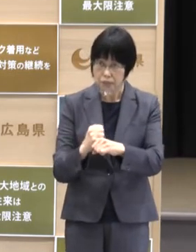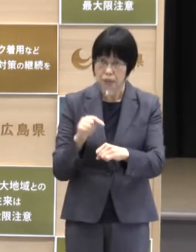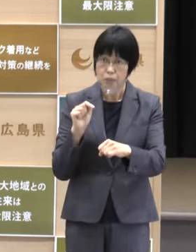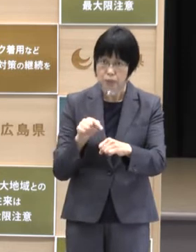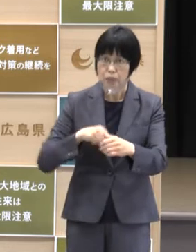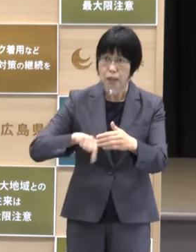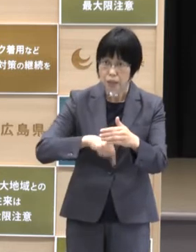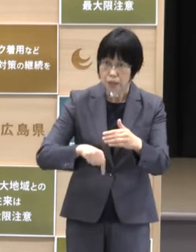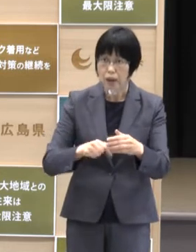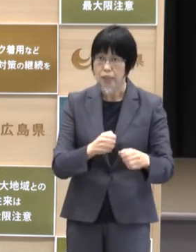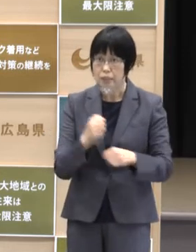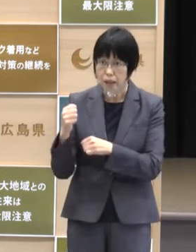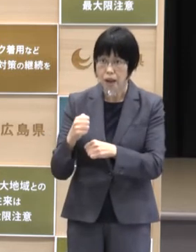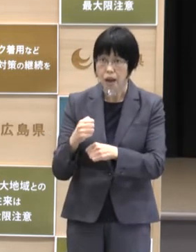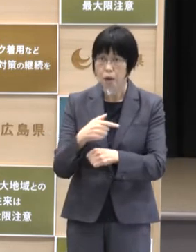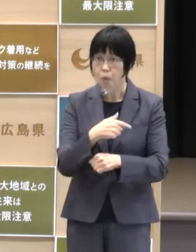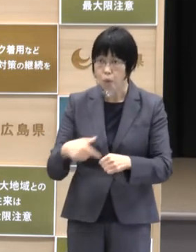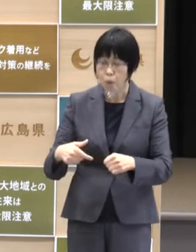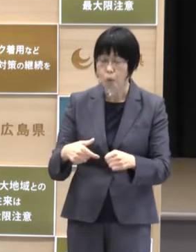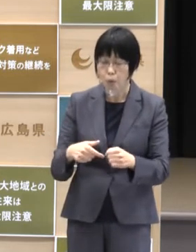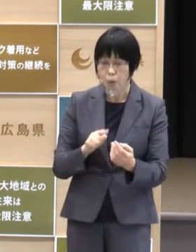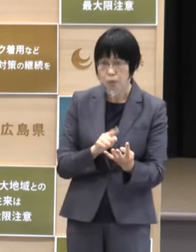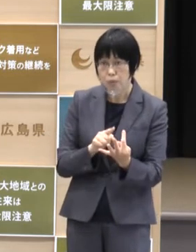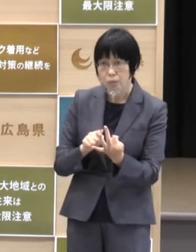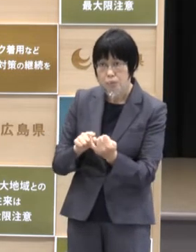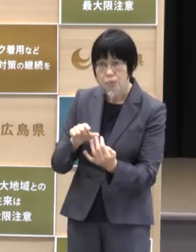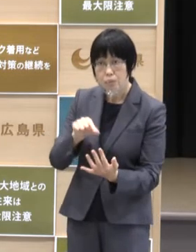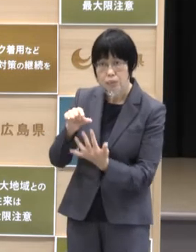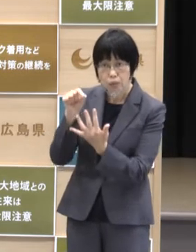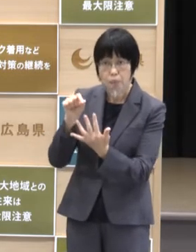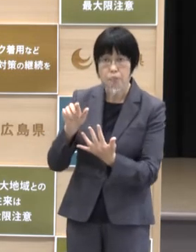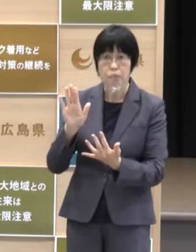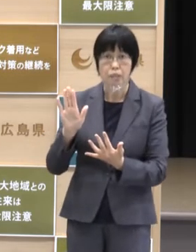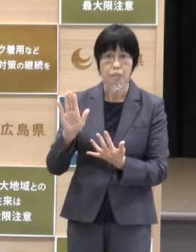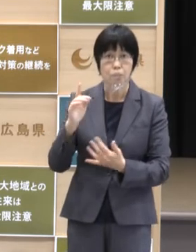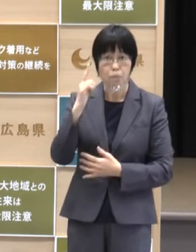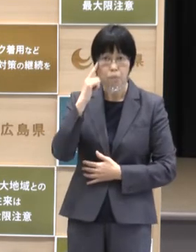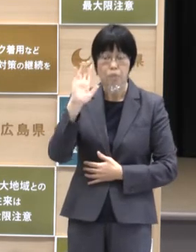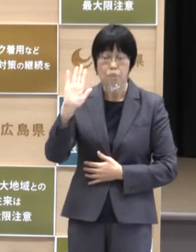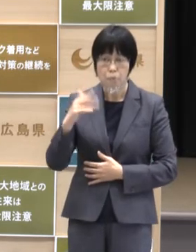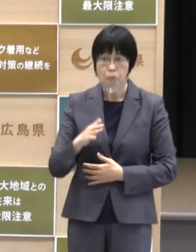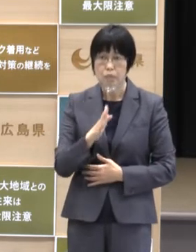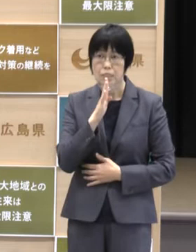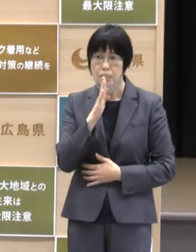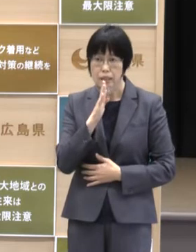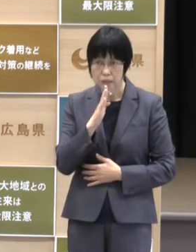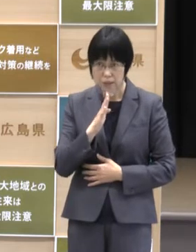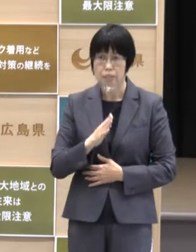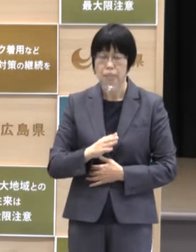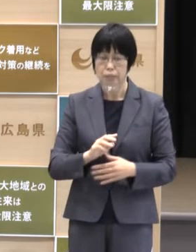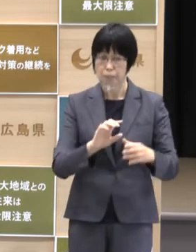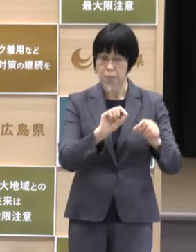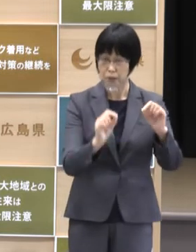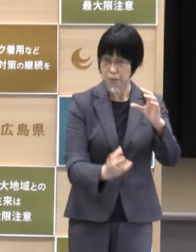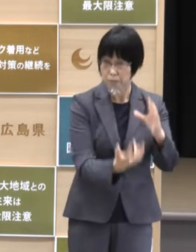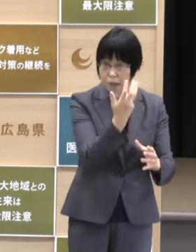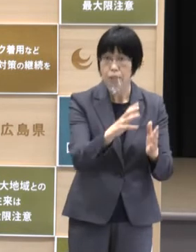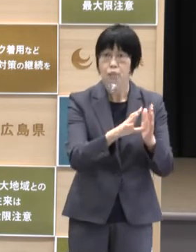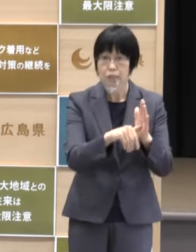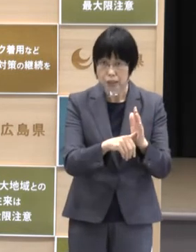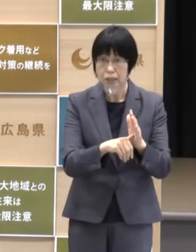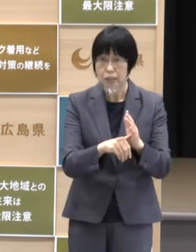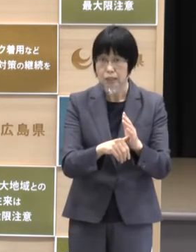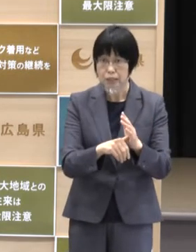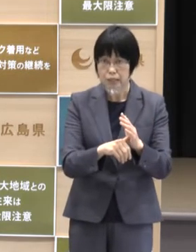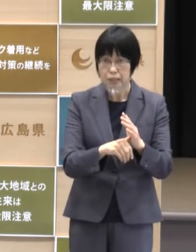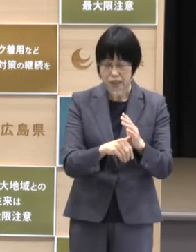難所の候補っていうのは、リストアップされていると思うんですが、実際の有事の際、例えば広島県や島根